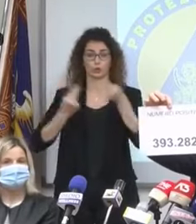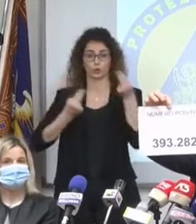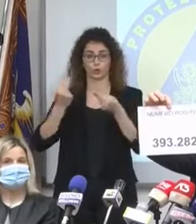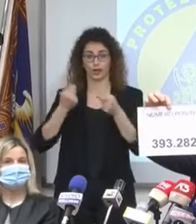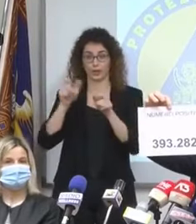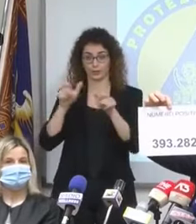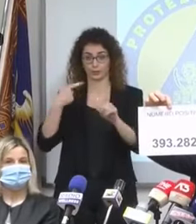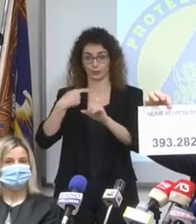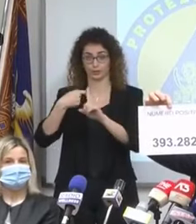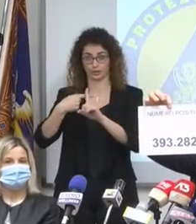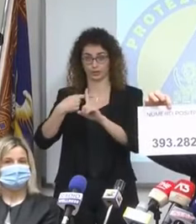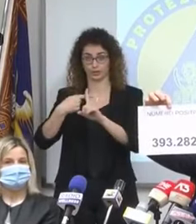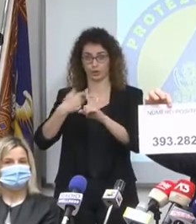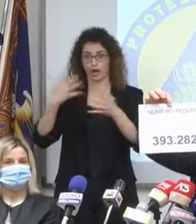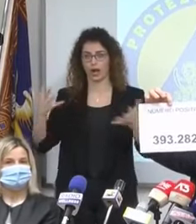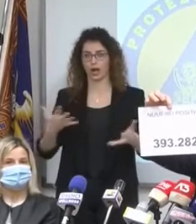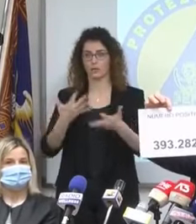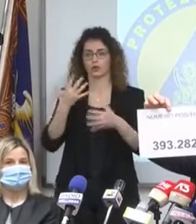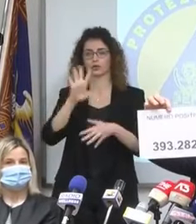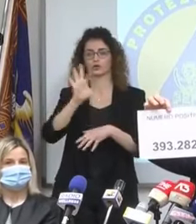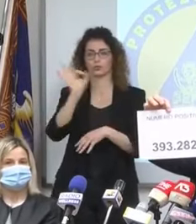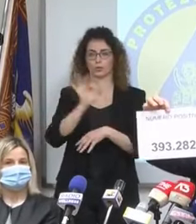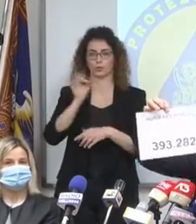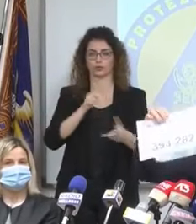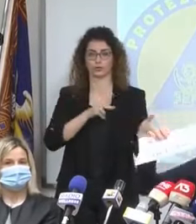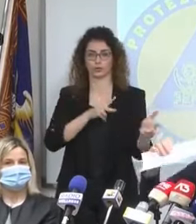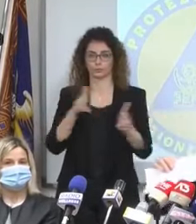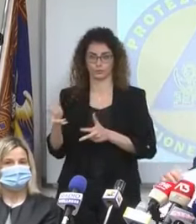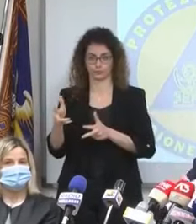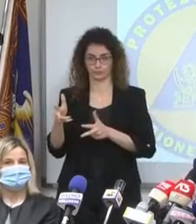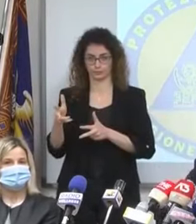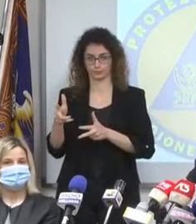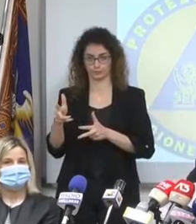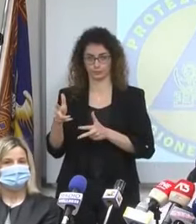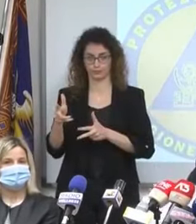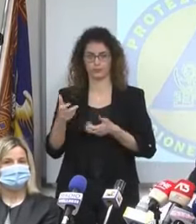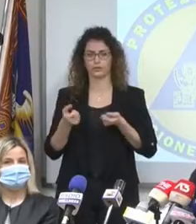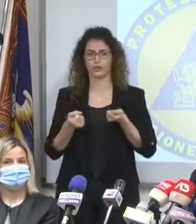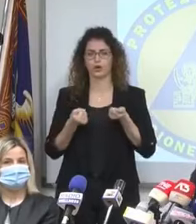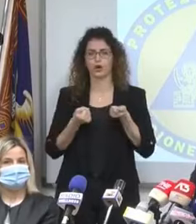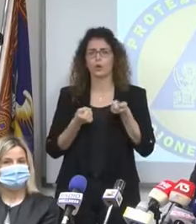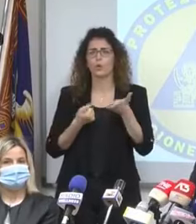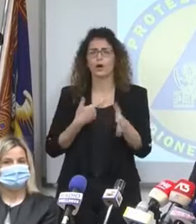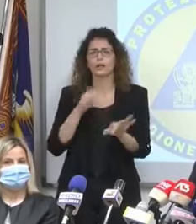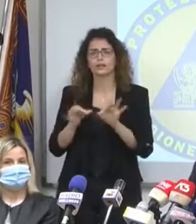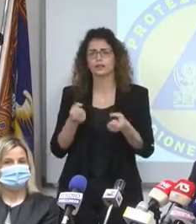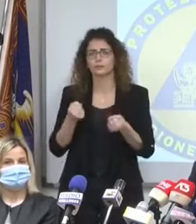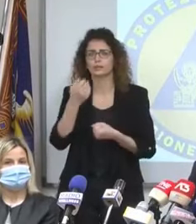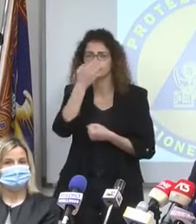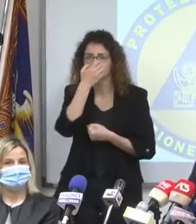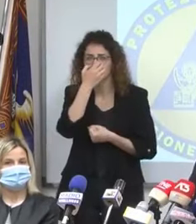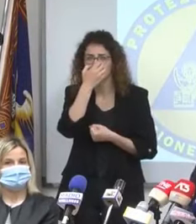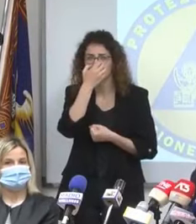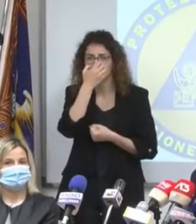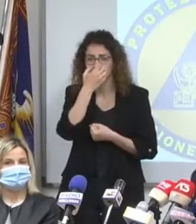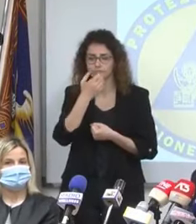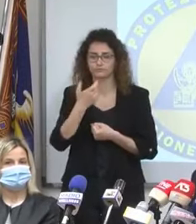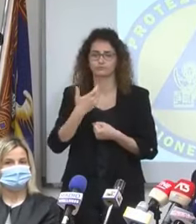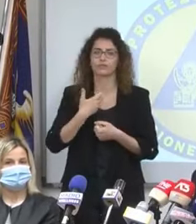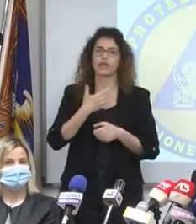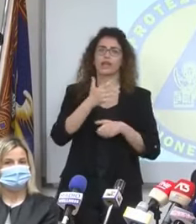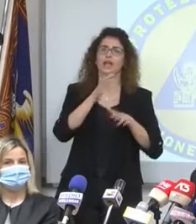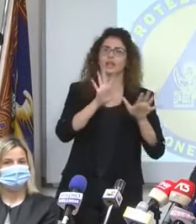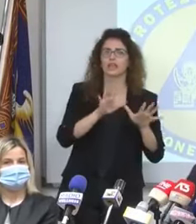positivi, almeno il 5% finisce in ospedale. Quanti sono quelli che finiscono in terapia intensiva? Sono